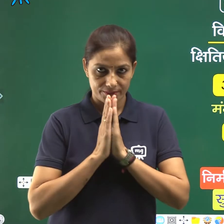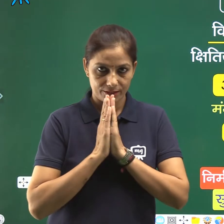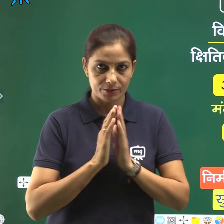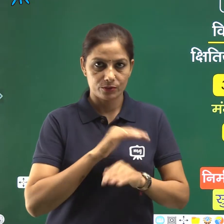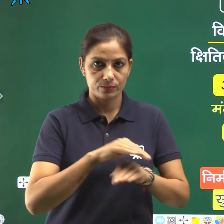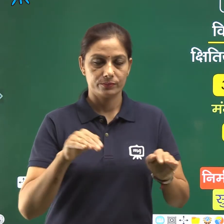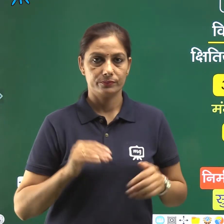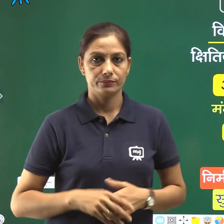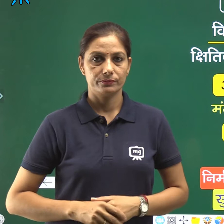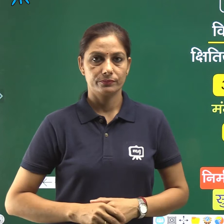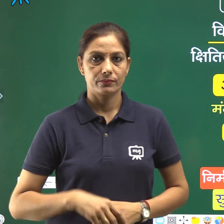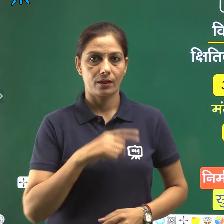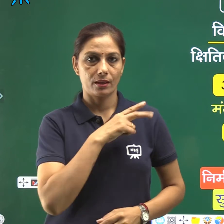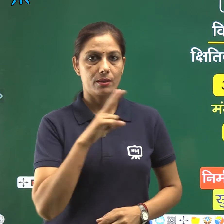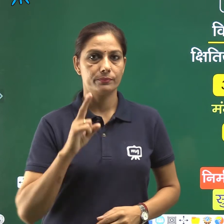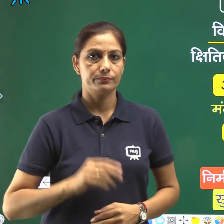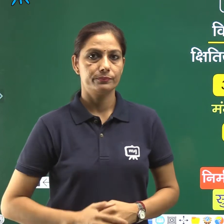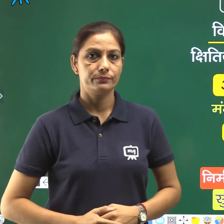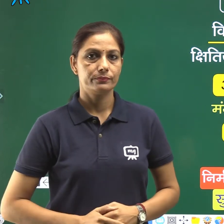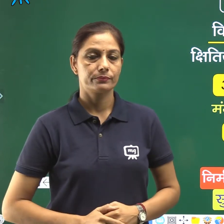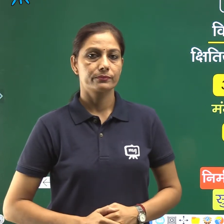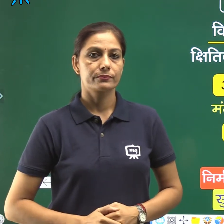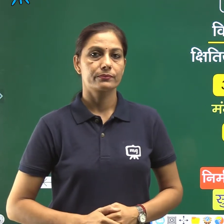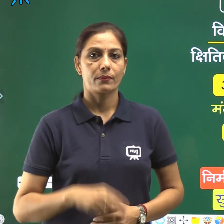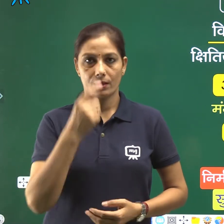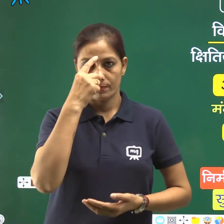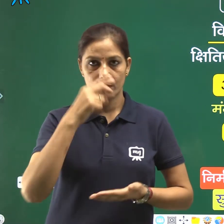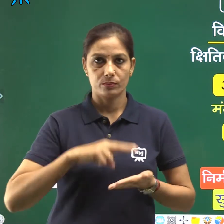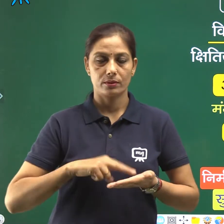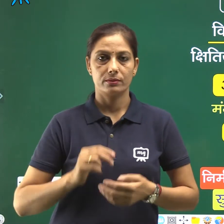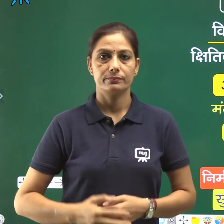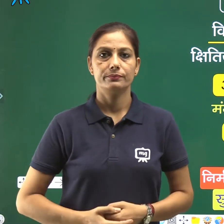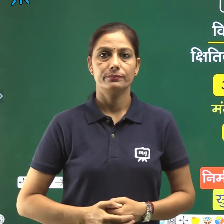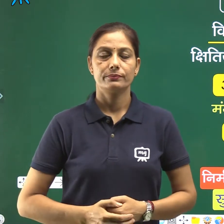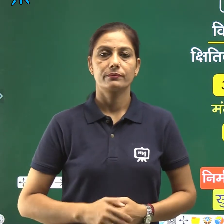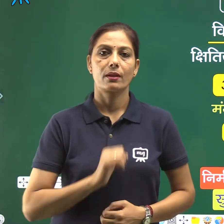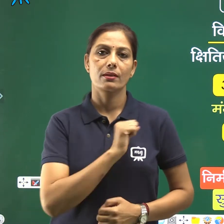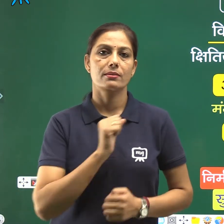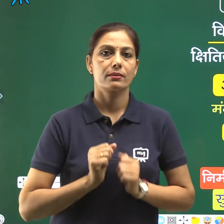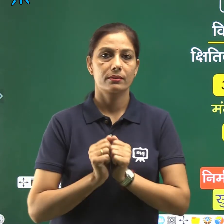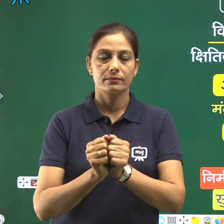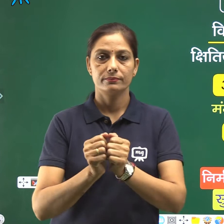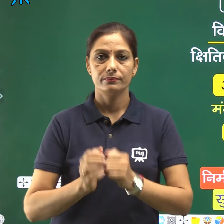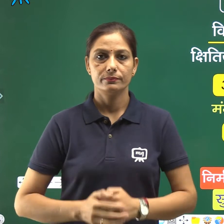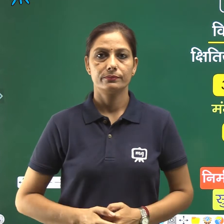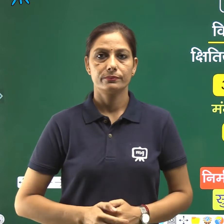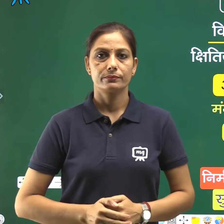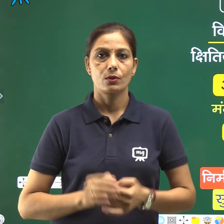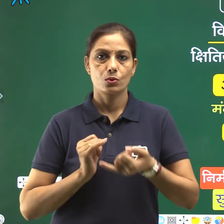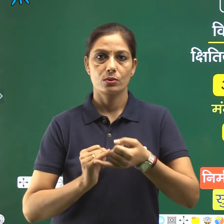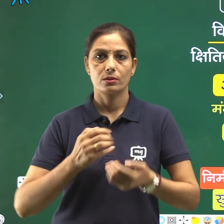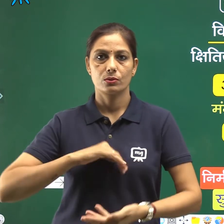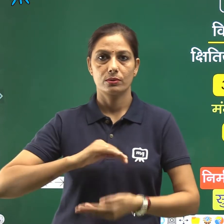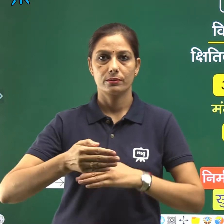नमस्कार बच्चों, मेरा नाम निर्मल कुमार गुप्ता, मेरे साथ हैं